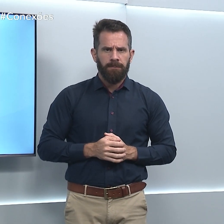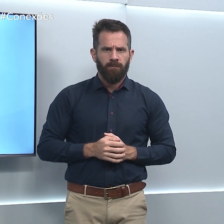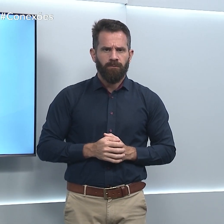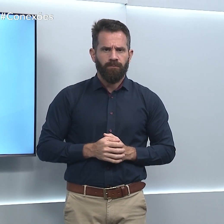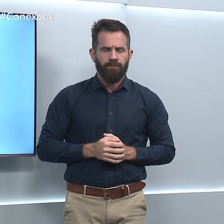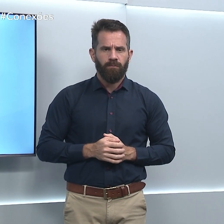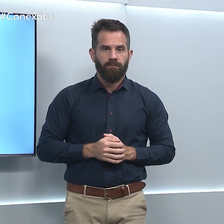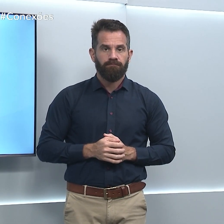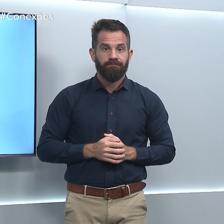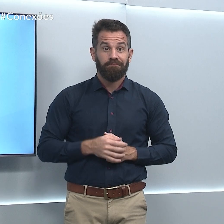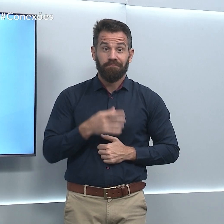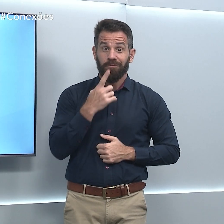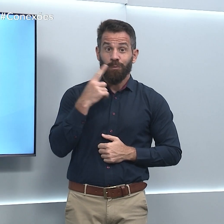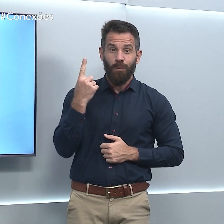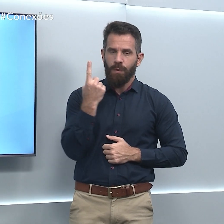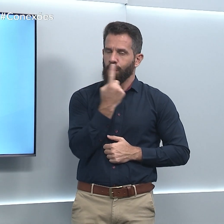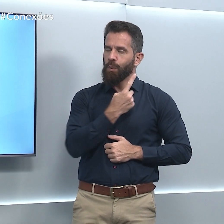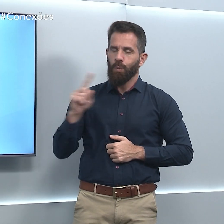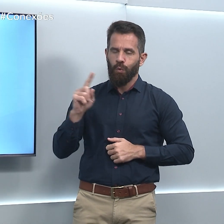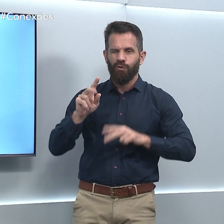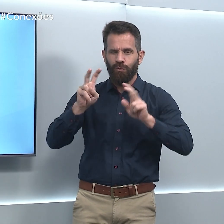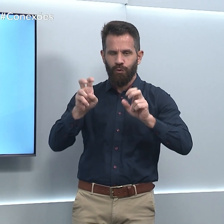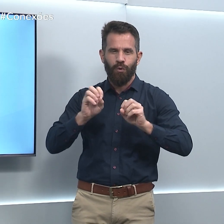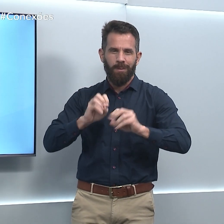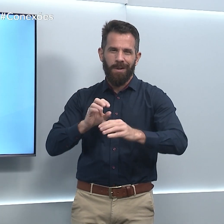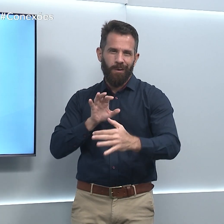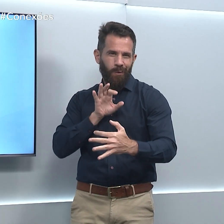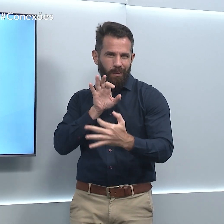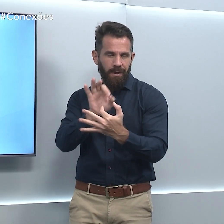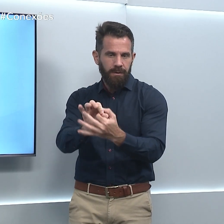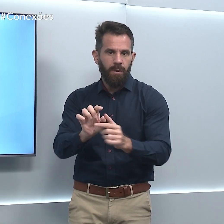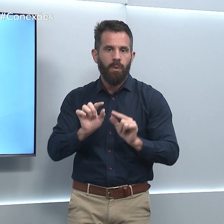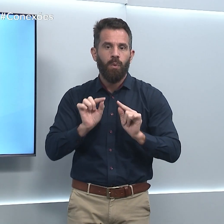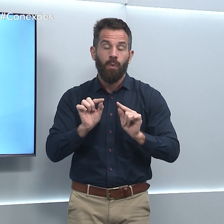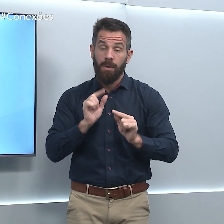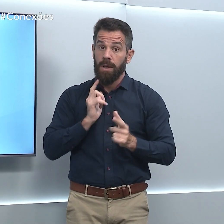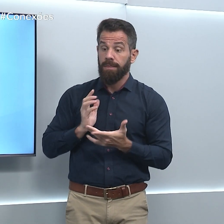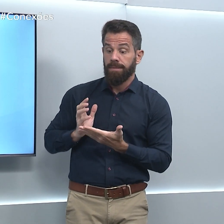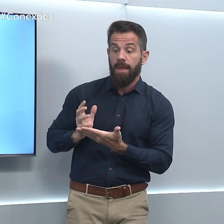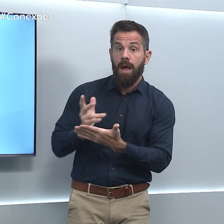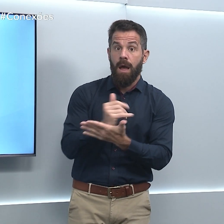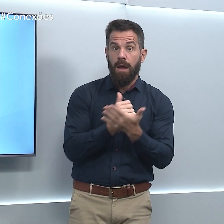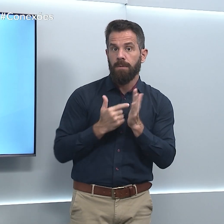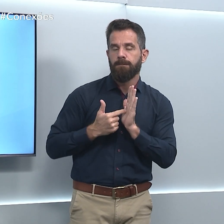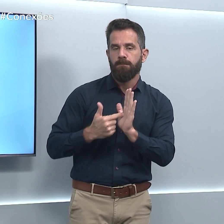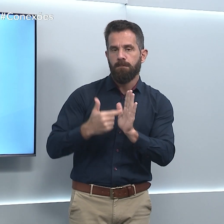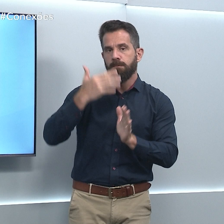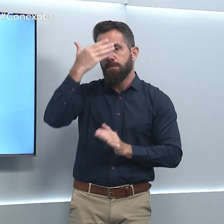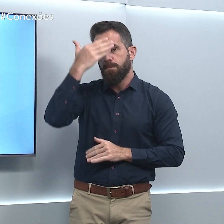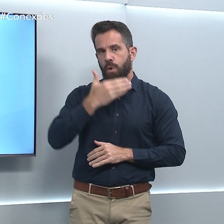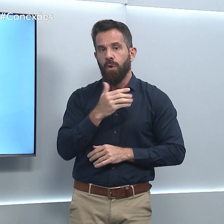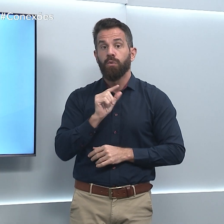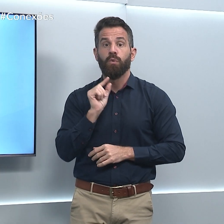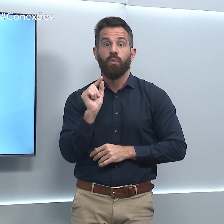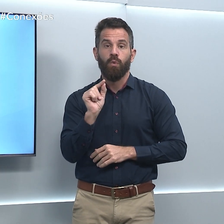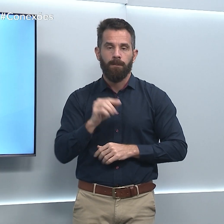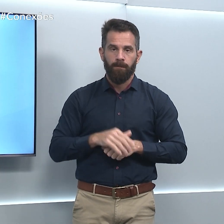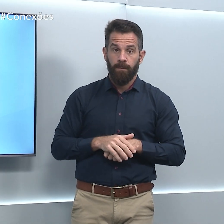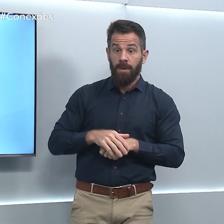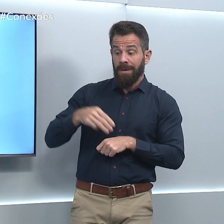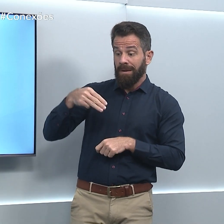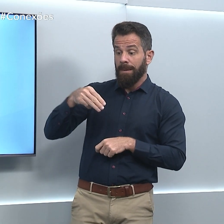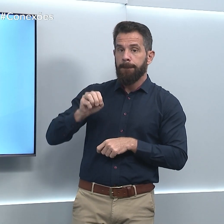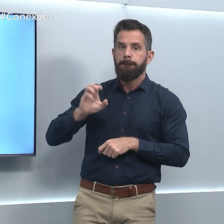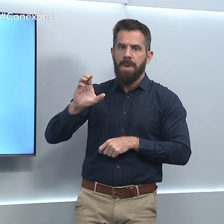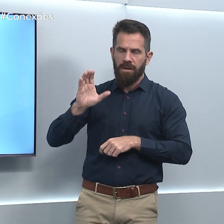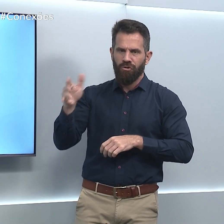Para finalizar esse momento inicial sobre educação, a gente fala de mais dados, dados que foram divulgados pelo Ministério